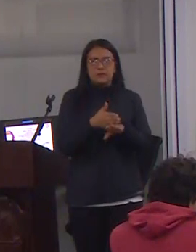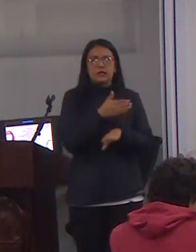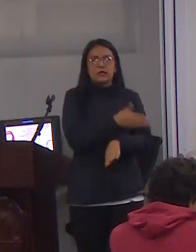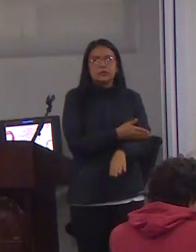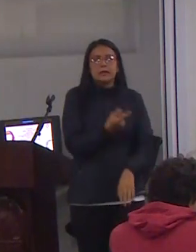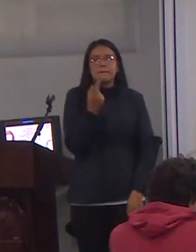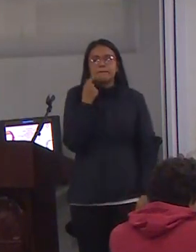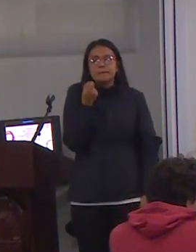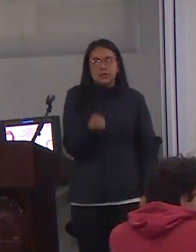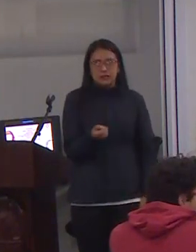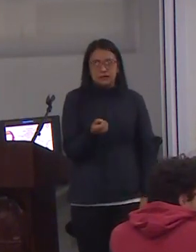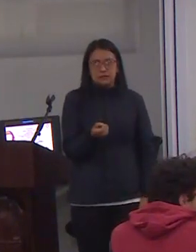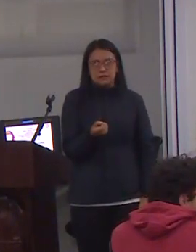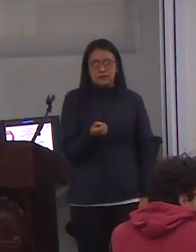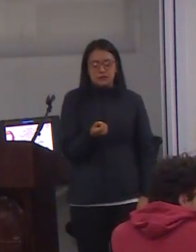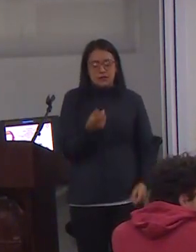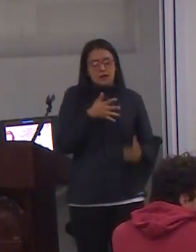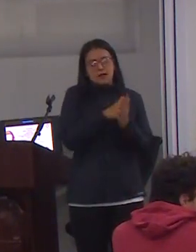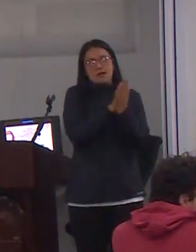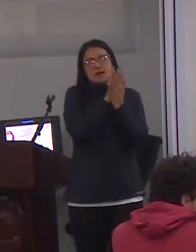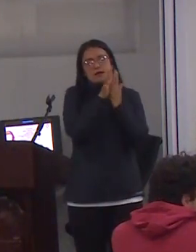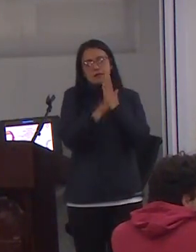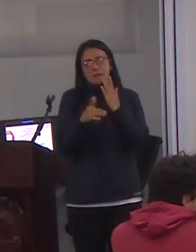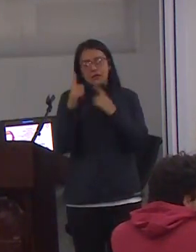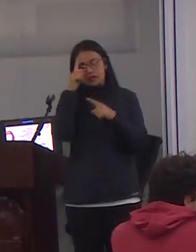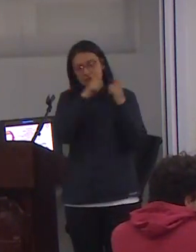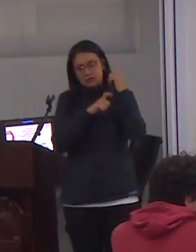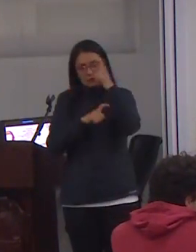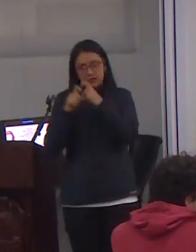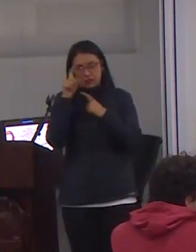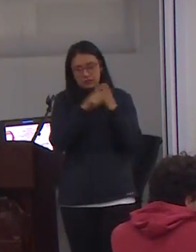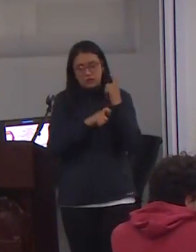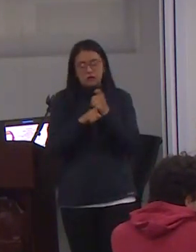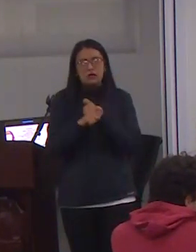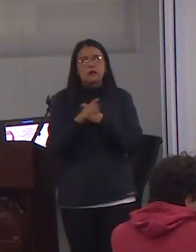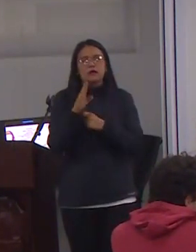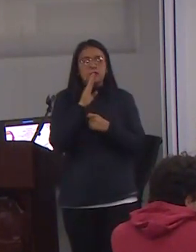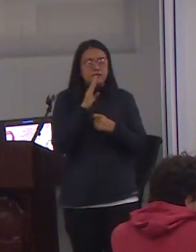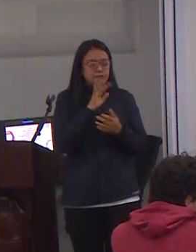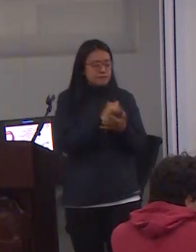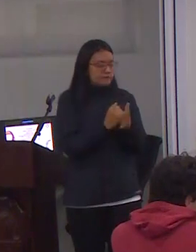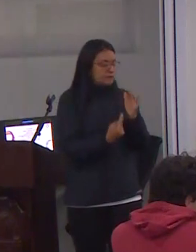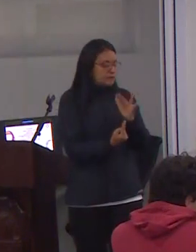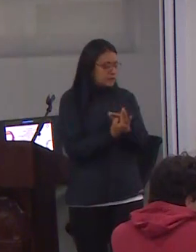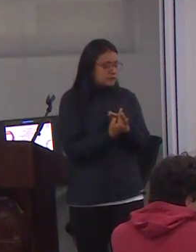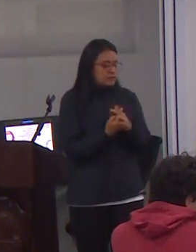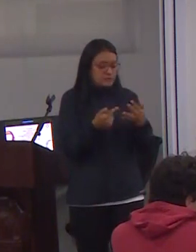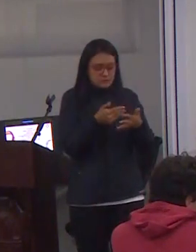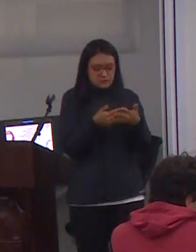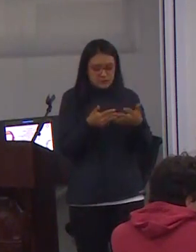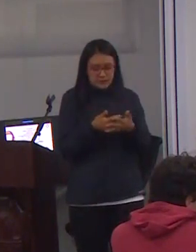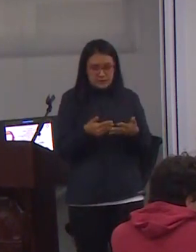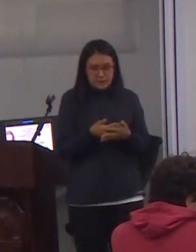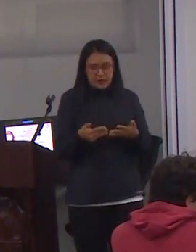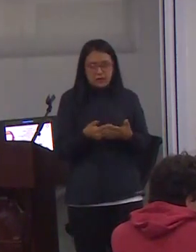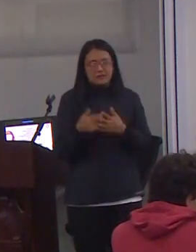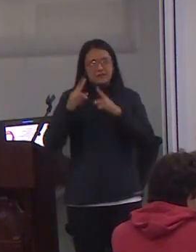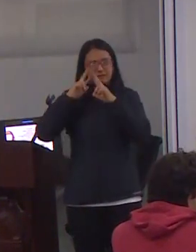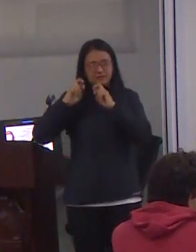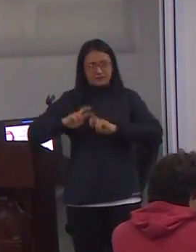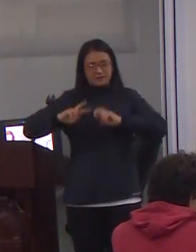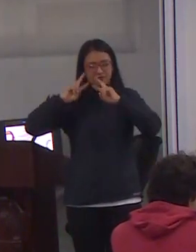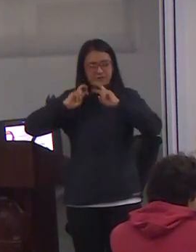pequeñas narraciones para grandes reflexiones nace del texto de una